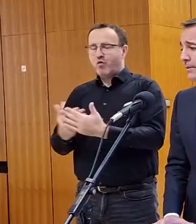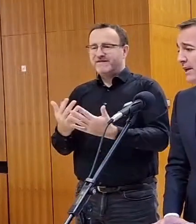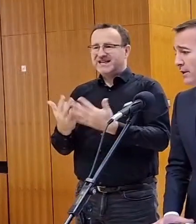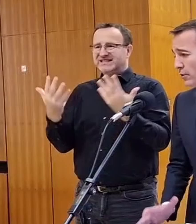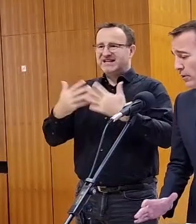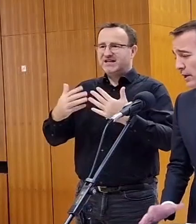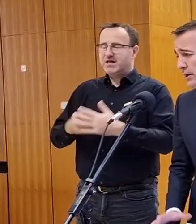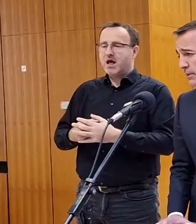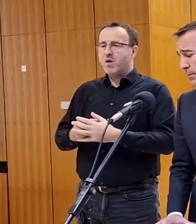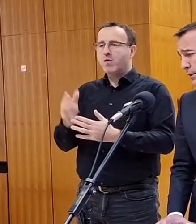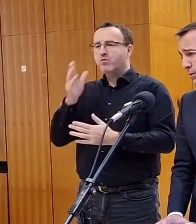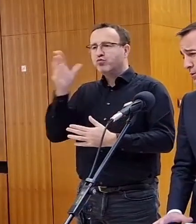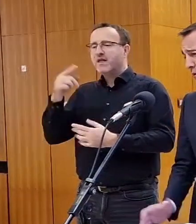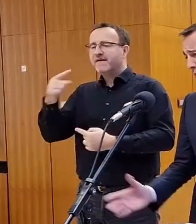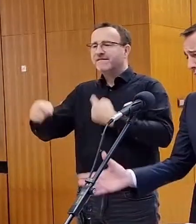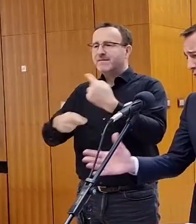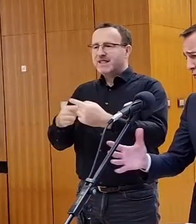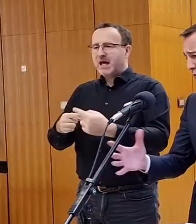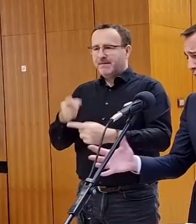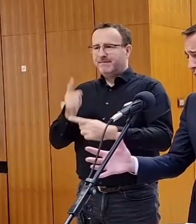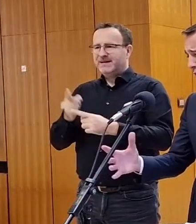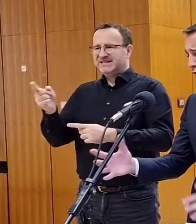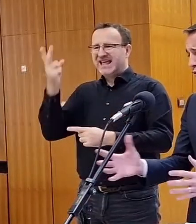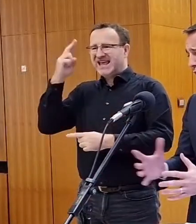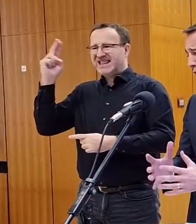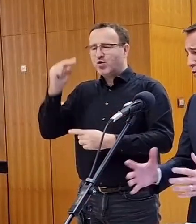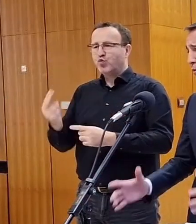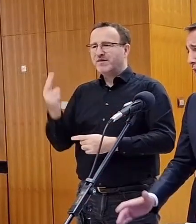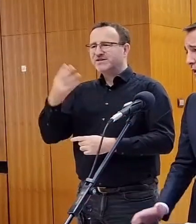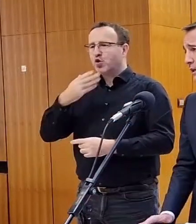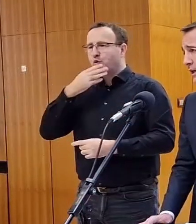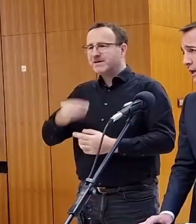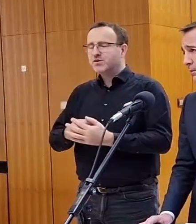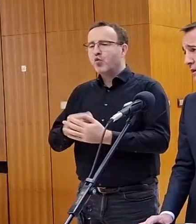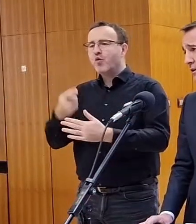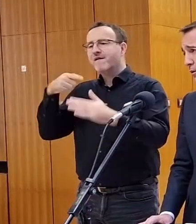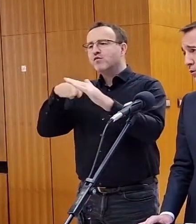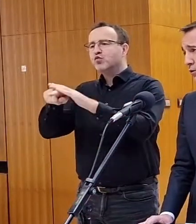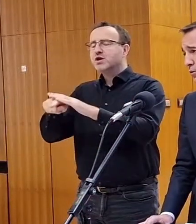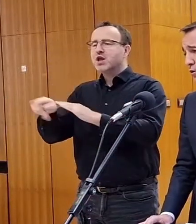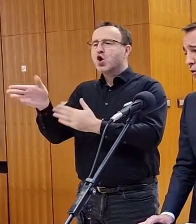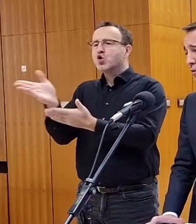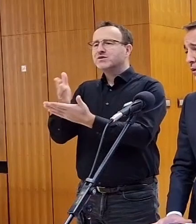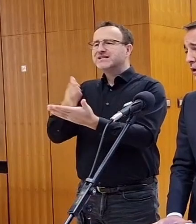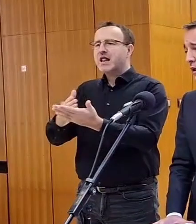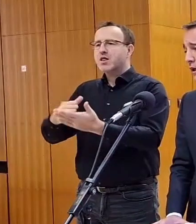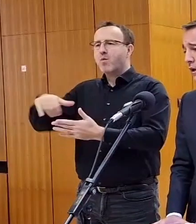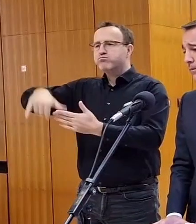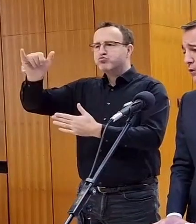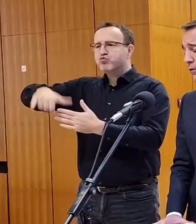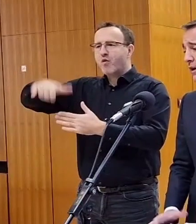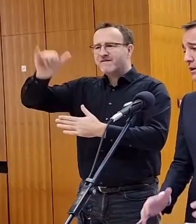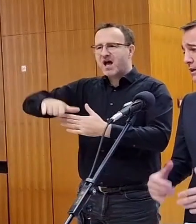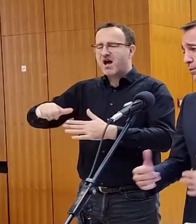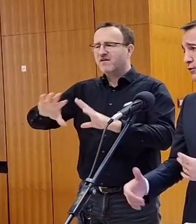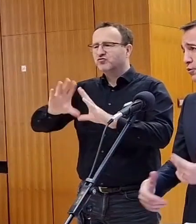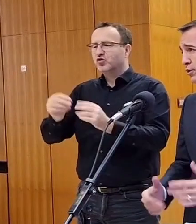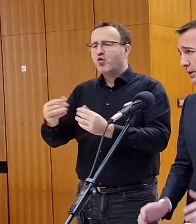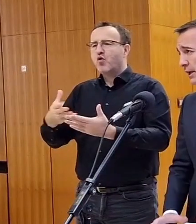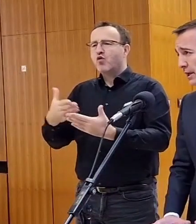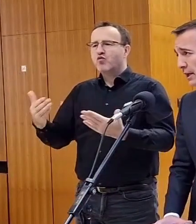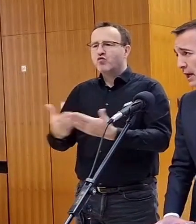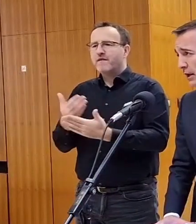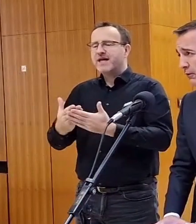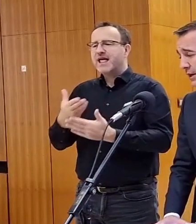Budú sa meniť konkrétne v prípade tohto internátu vnútorné usporiadanie pavilónov, budov, nová